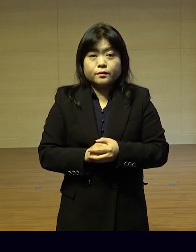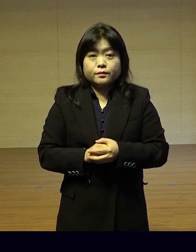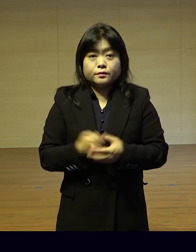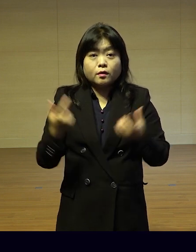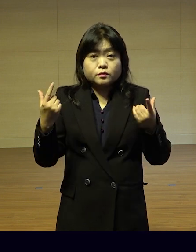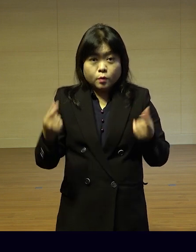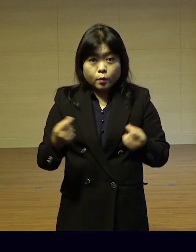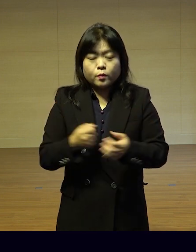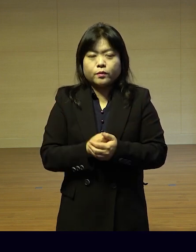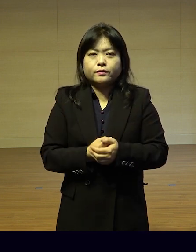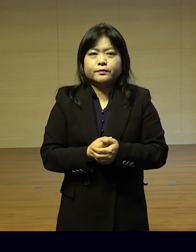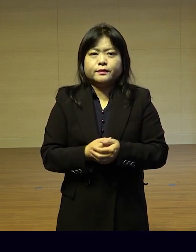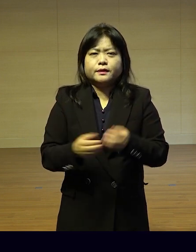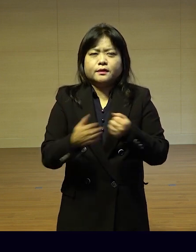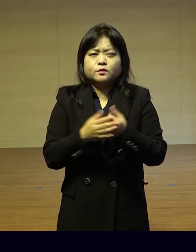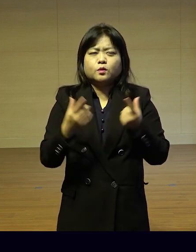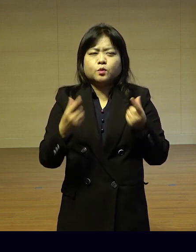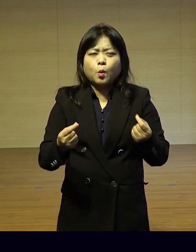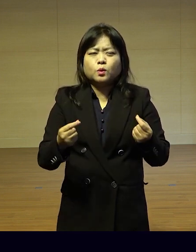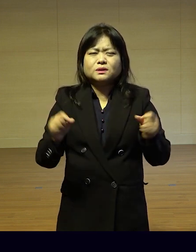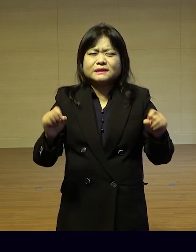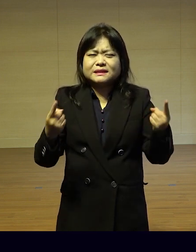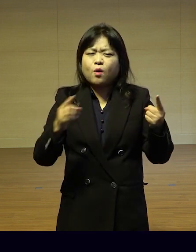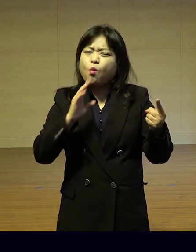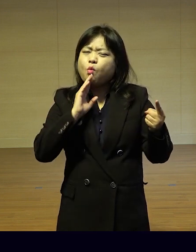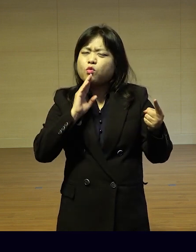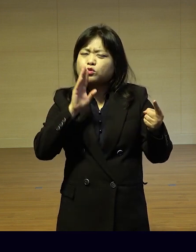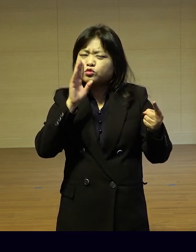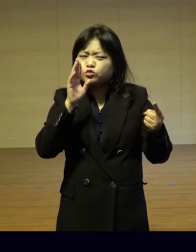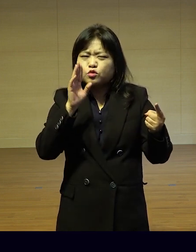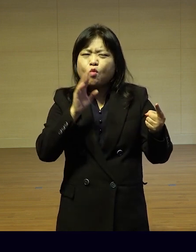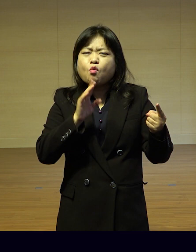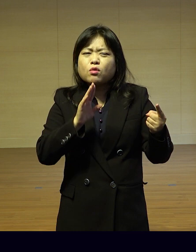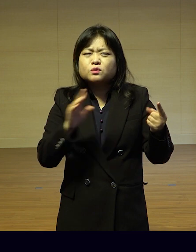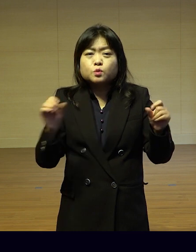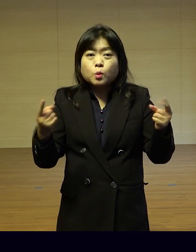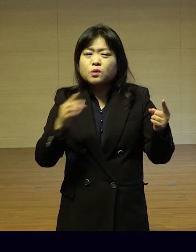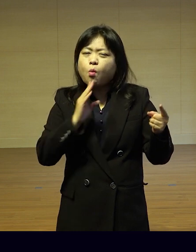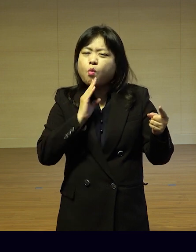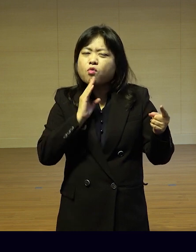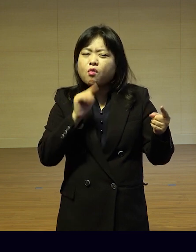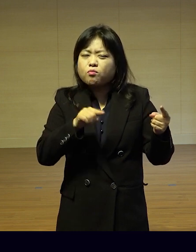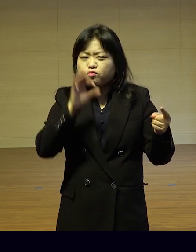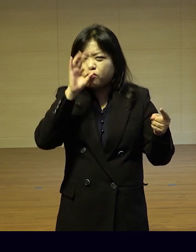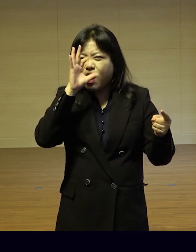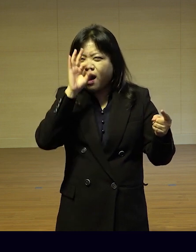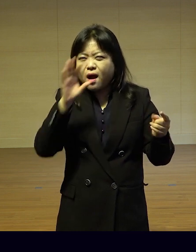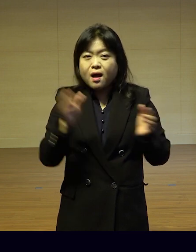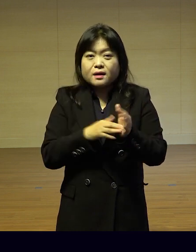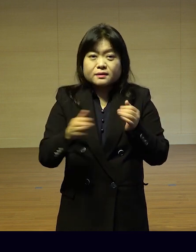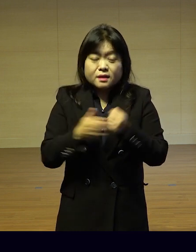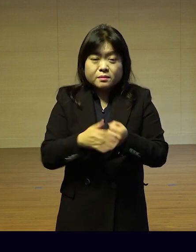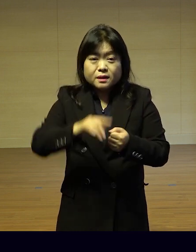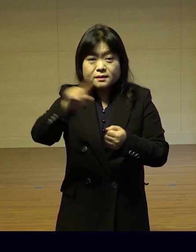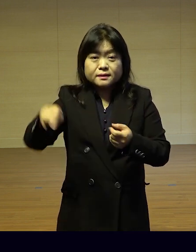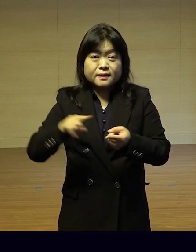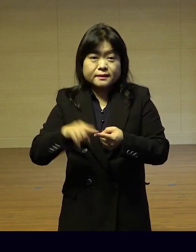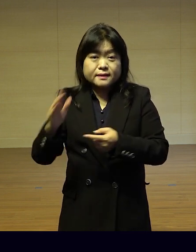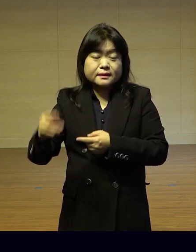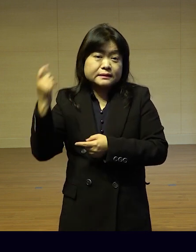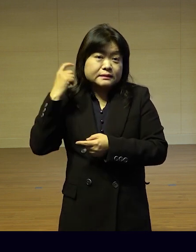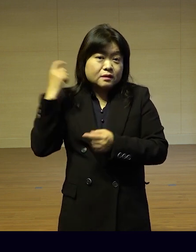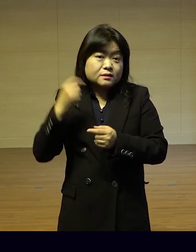그렇죠? 그러니까 동시에 오를 수는 없죠. 그러니까 동시에 오를 수 없기 때문에 그 선전을 듣고 있던